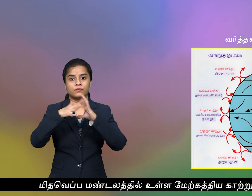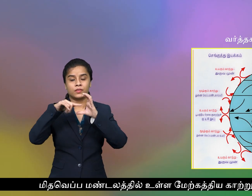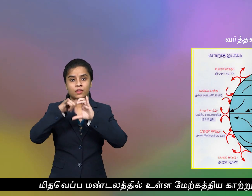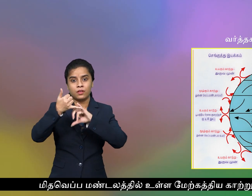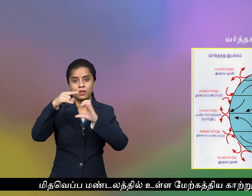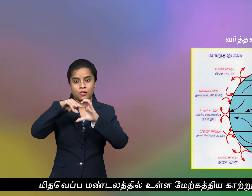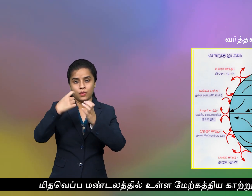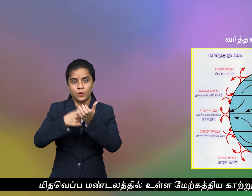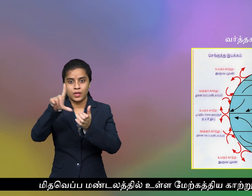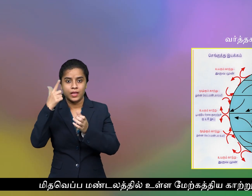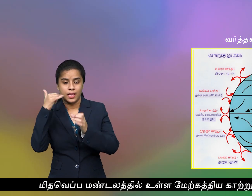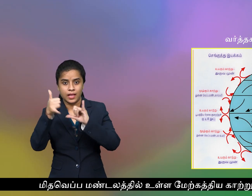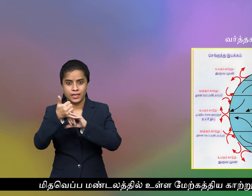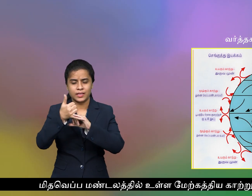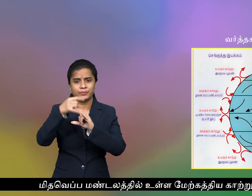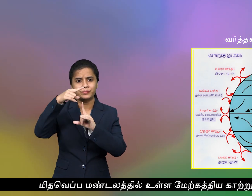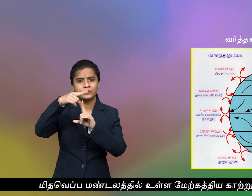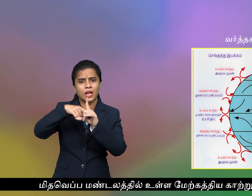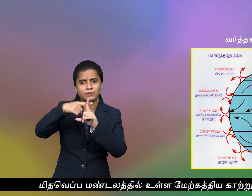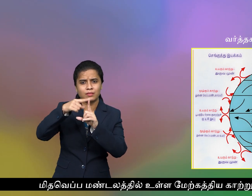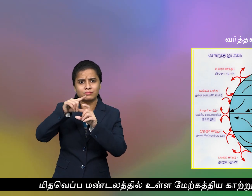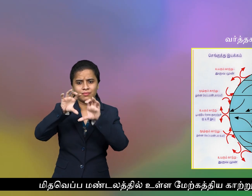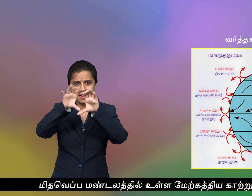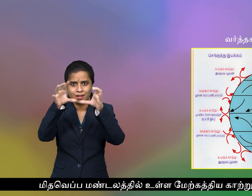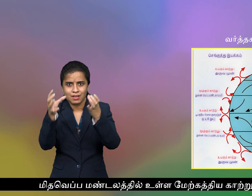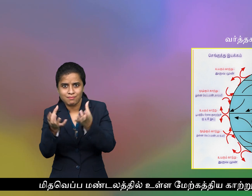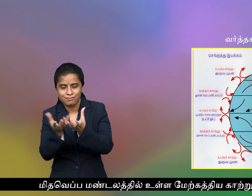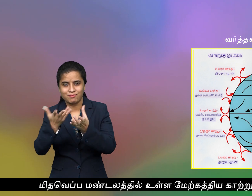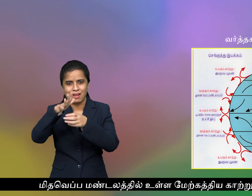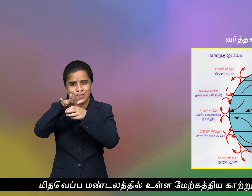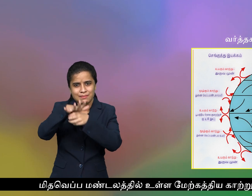மித வெப்பமண்டலத்தில் உள்ள மேற்கத்திய காற்றுகள்